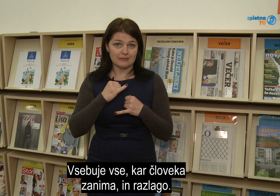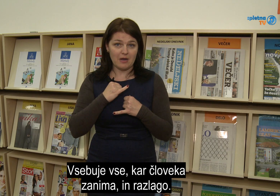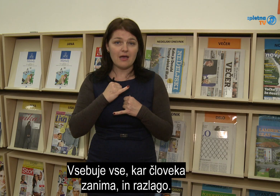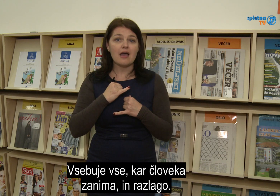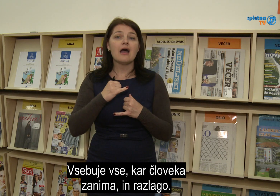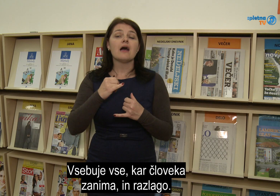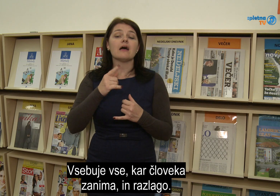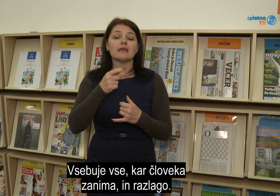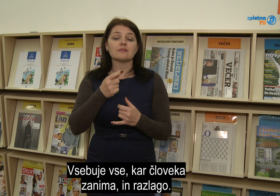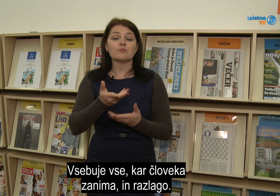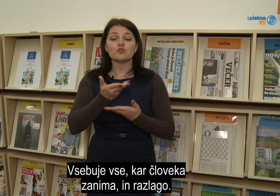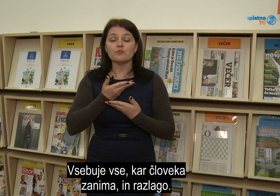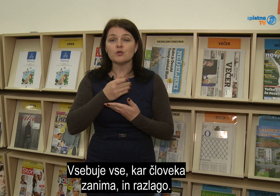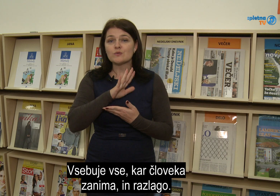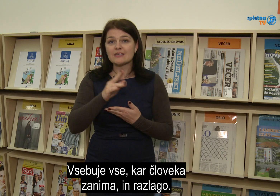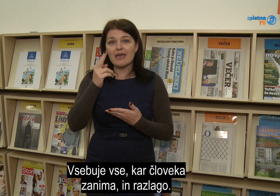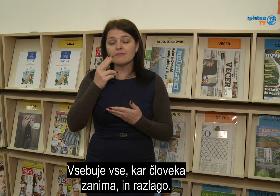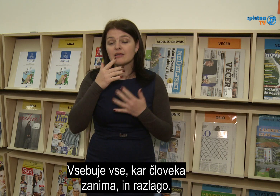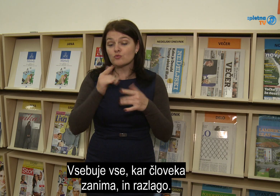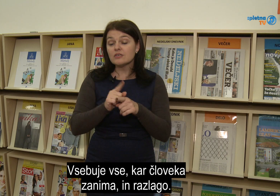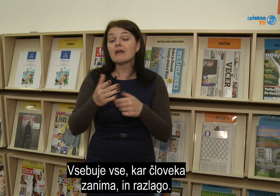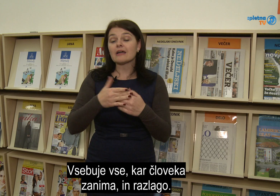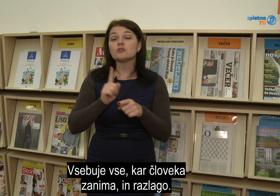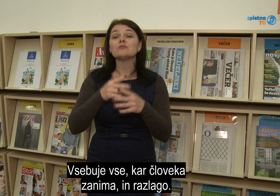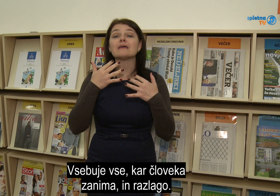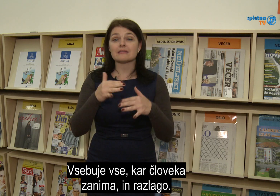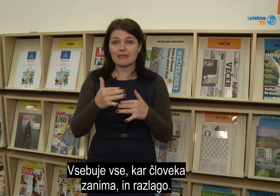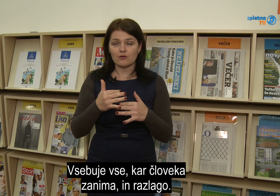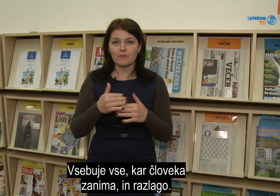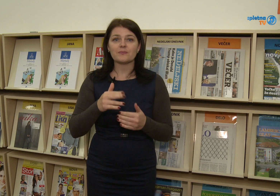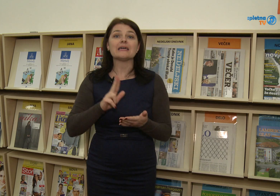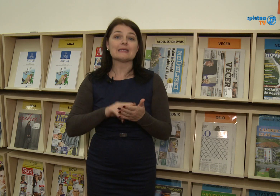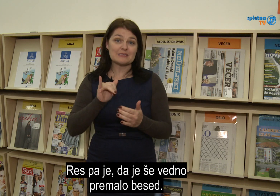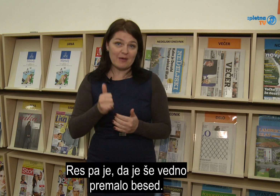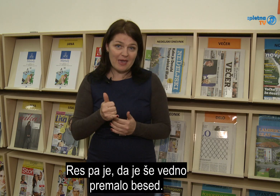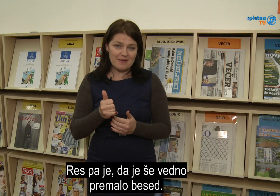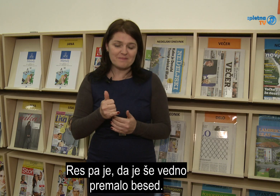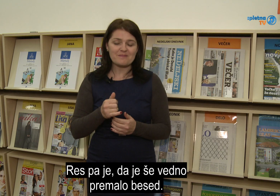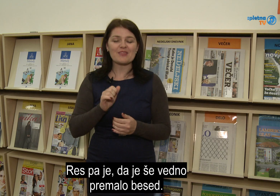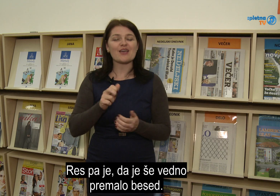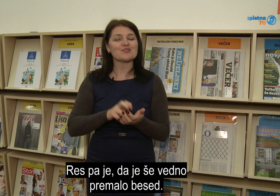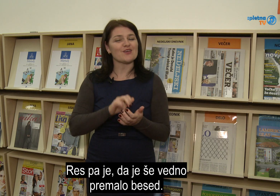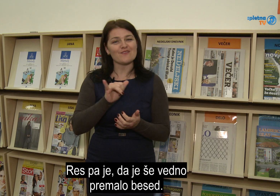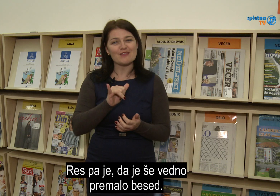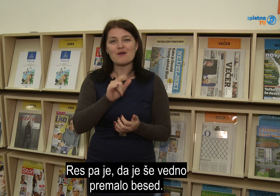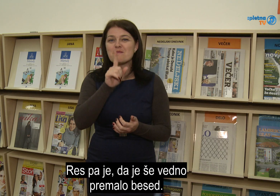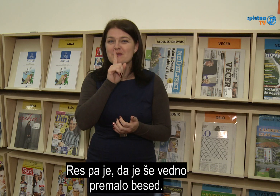zanima in pridobi vse, hkrati tudi razlago. Res pa je, da je še vedno